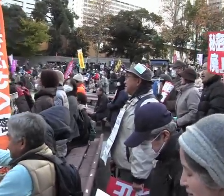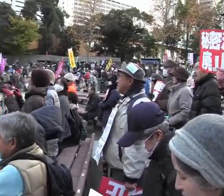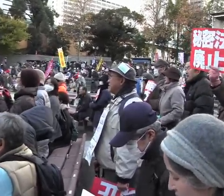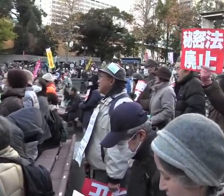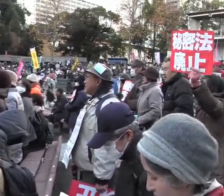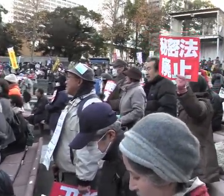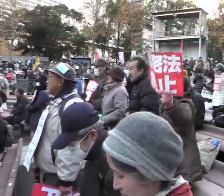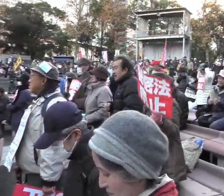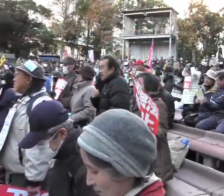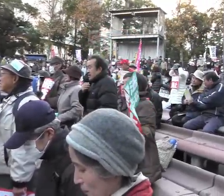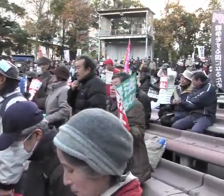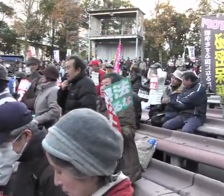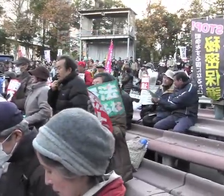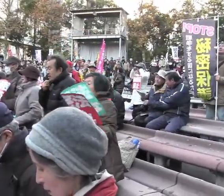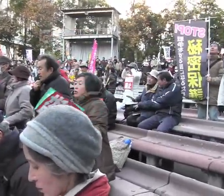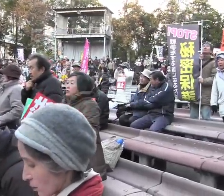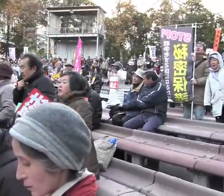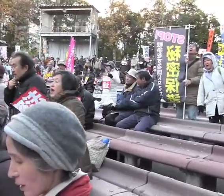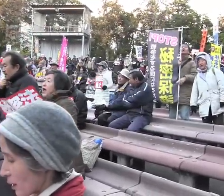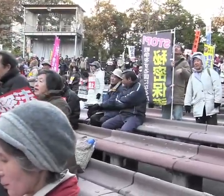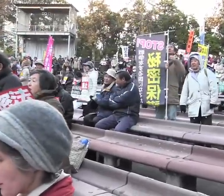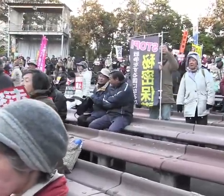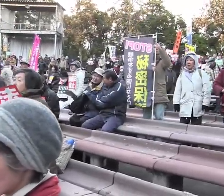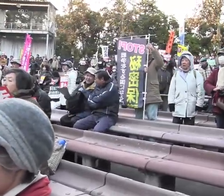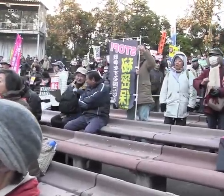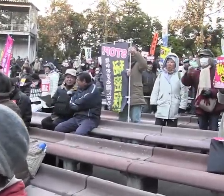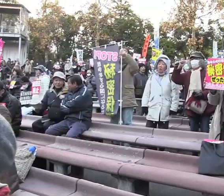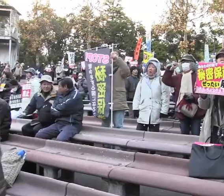特定秘密保護法反対。